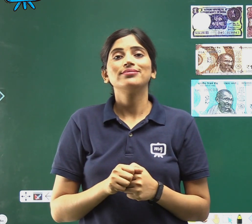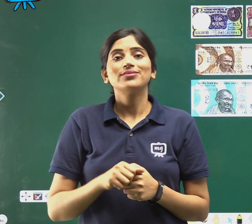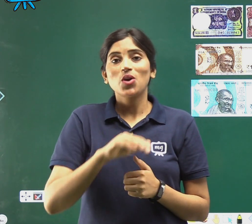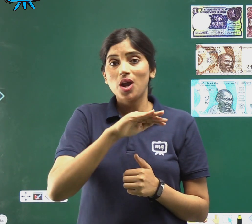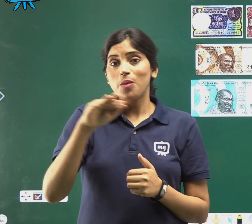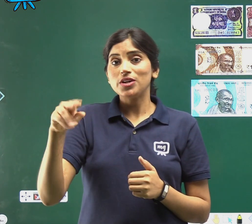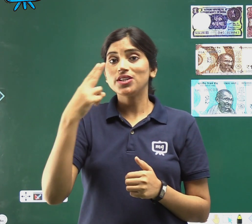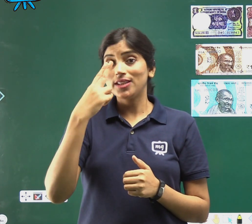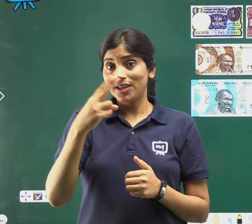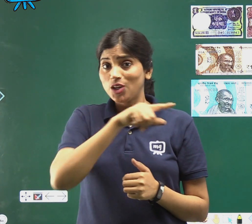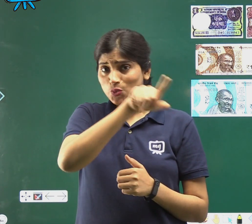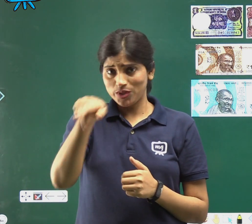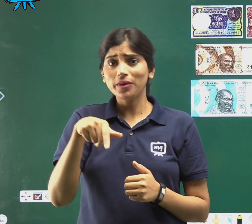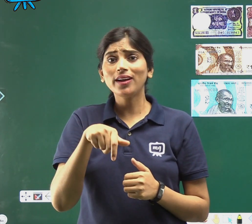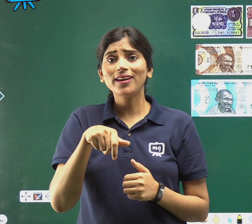बच्चों, देखे हैं आपने।